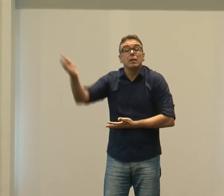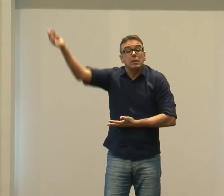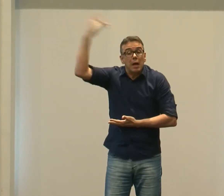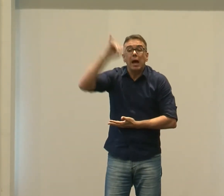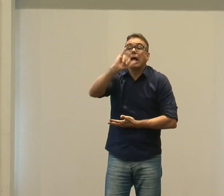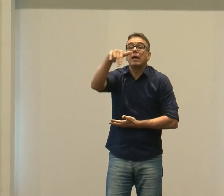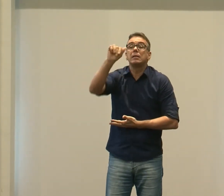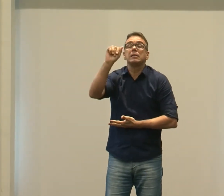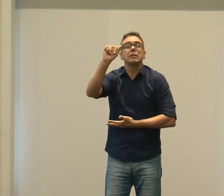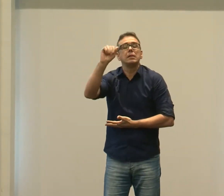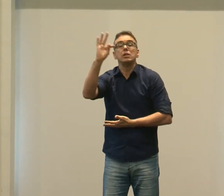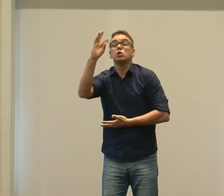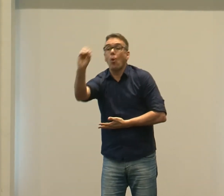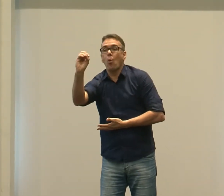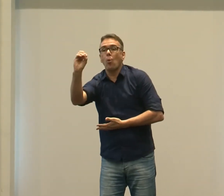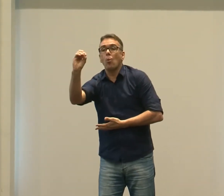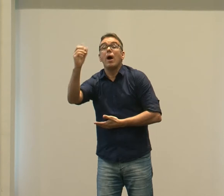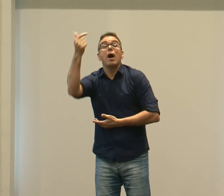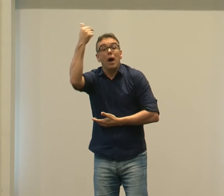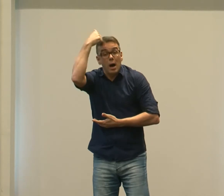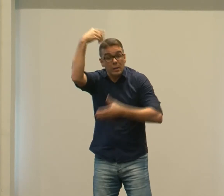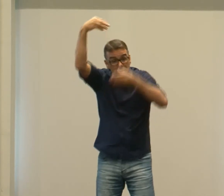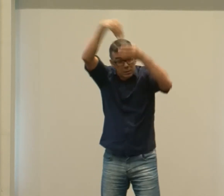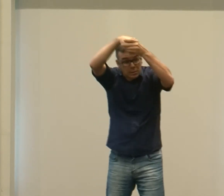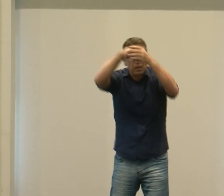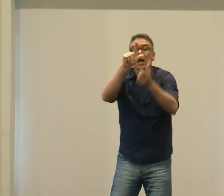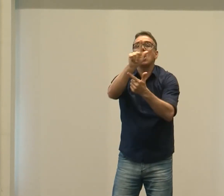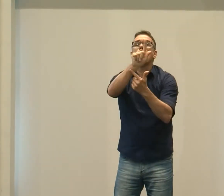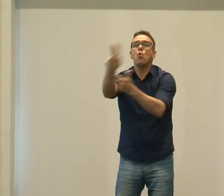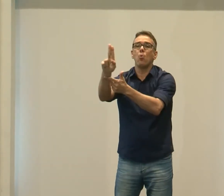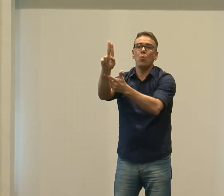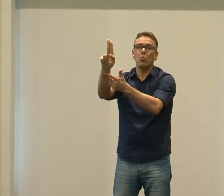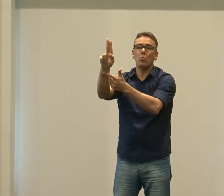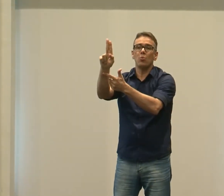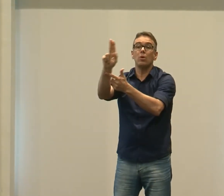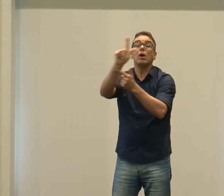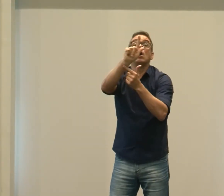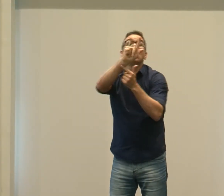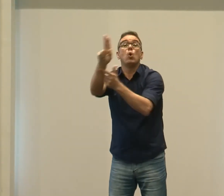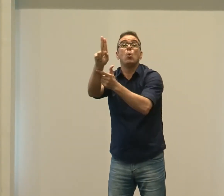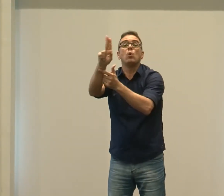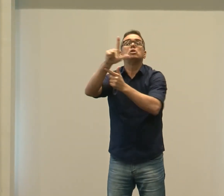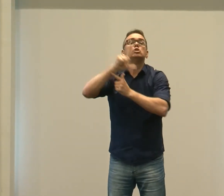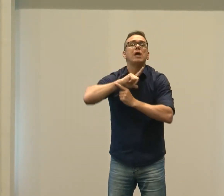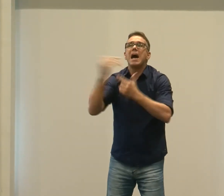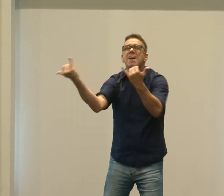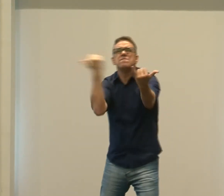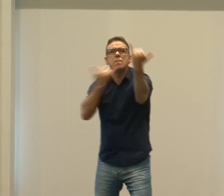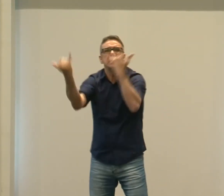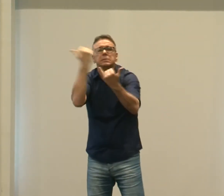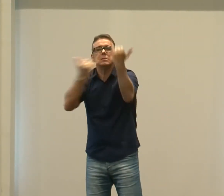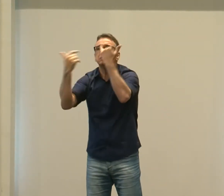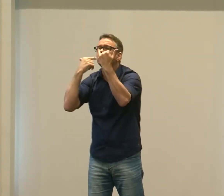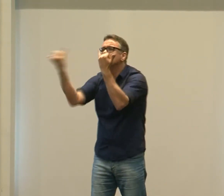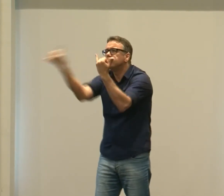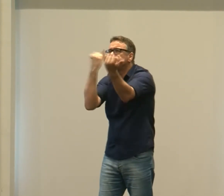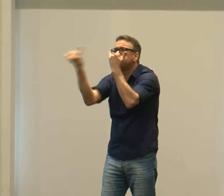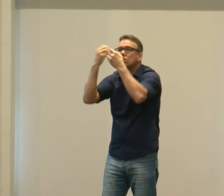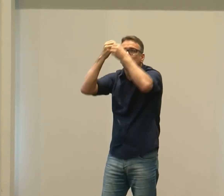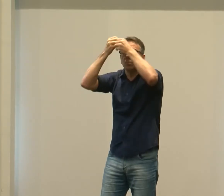Então, de acordo com essa teoria, a criança já nasce com uma gramática universal. E a